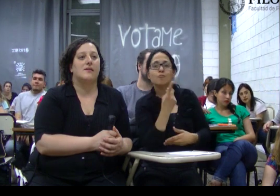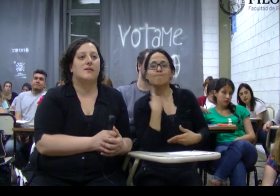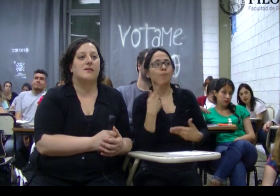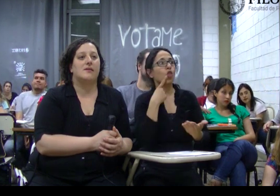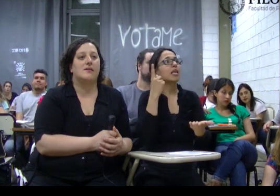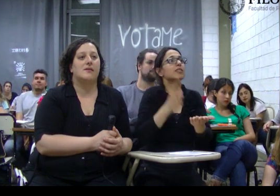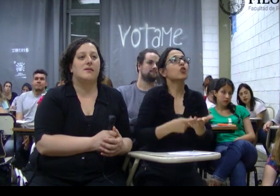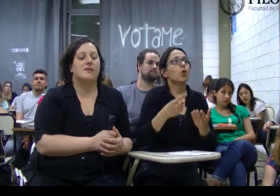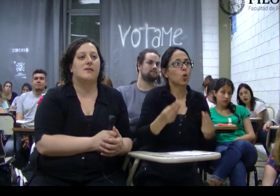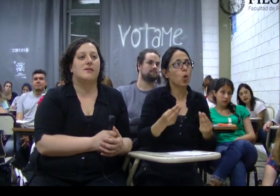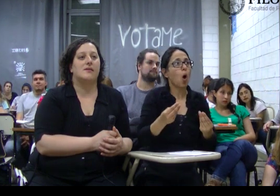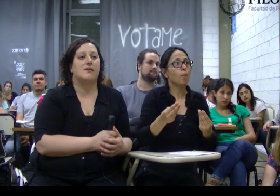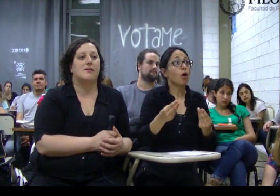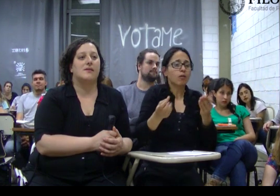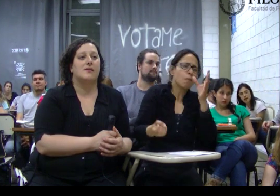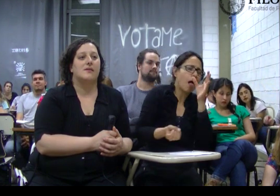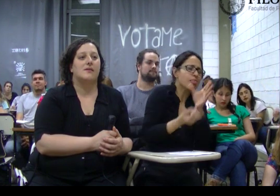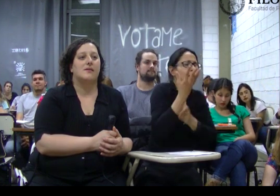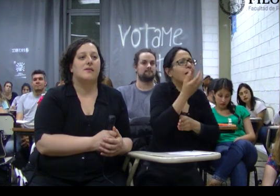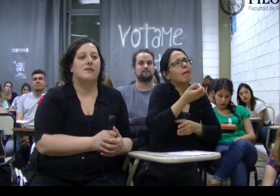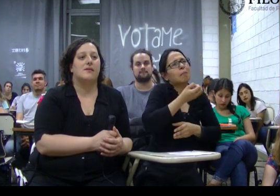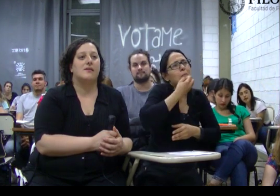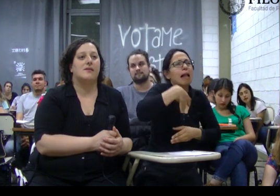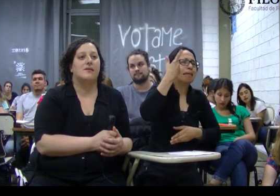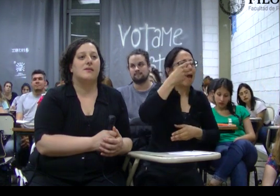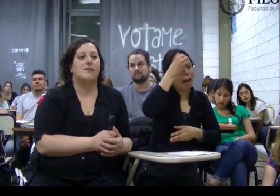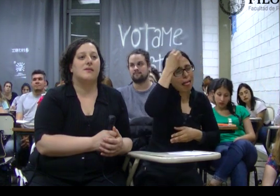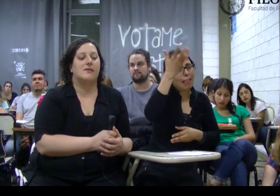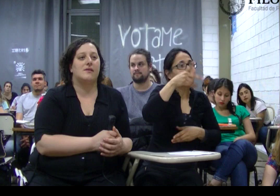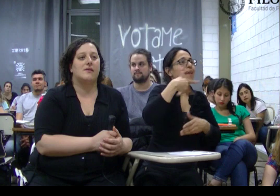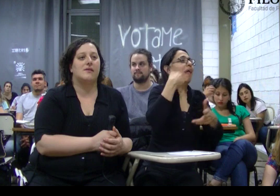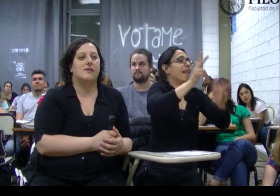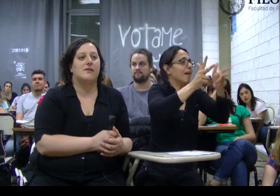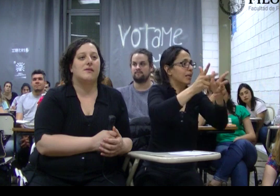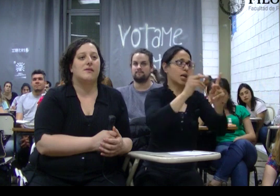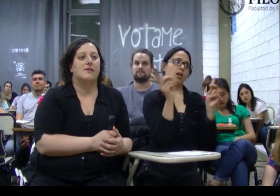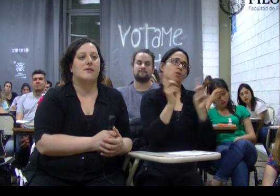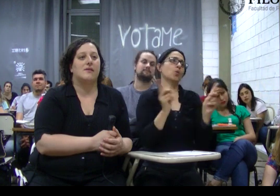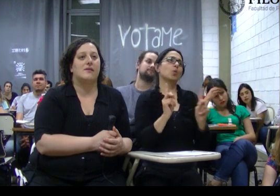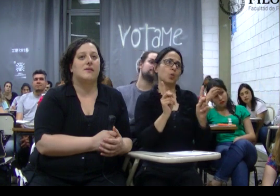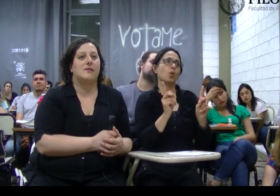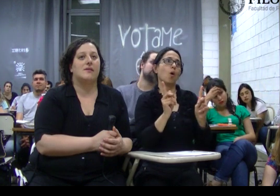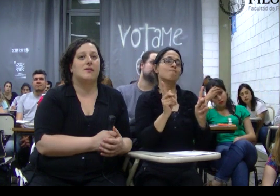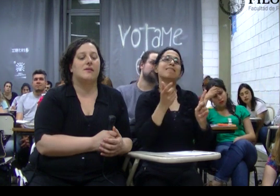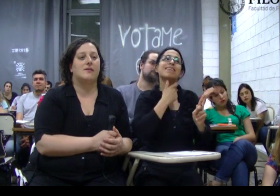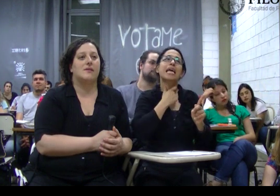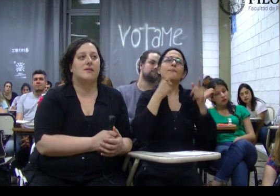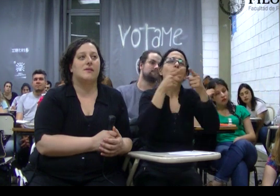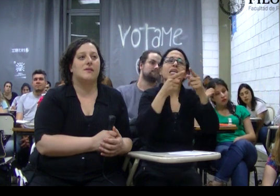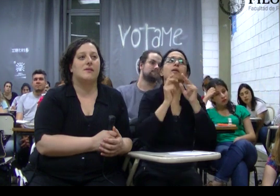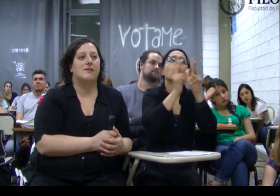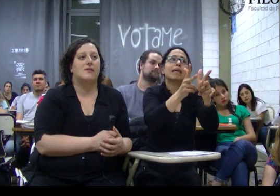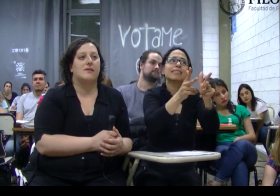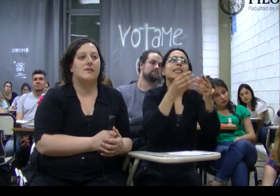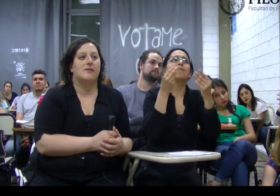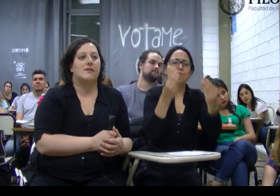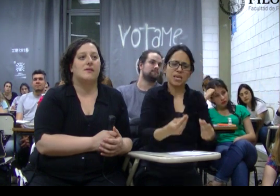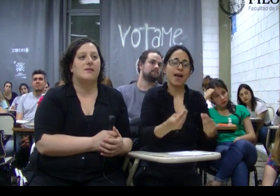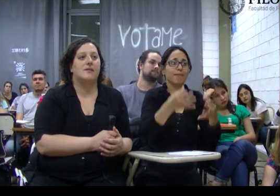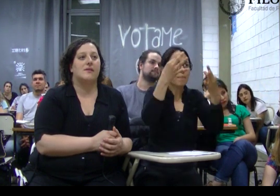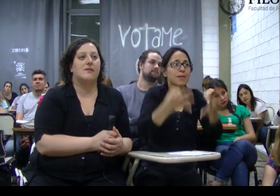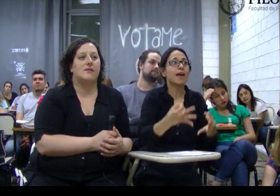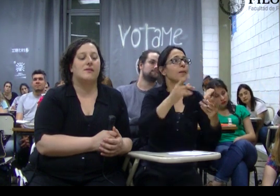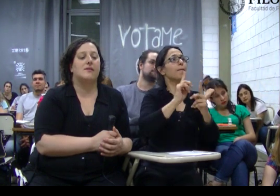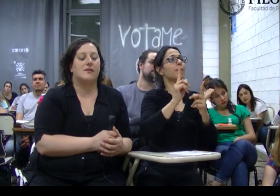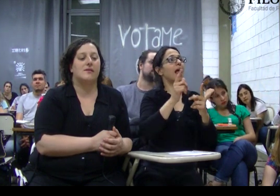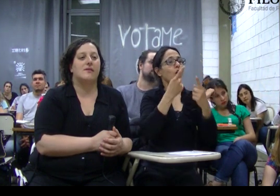pero tampoco se pueden inventar señas. Entonces, ¿de qué manera decimos lo que queremos decir sin inventar señas, pero haciendo